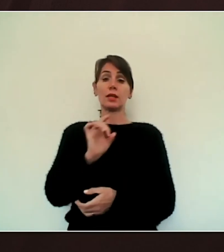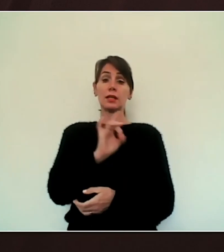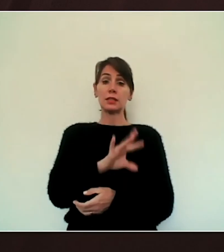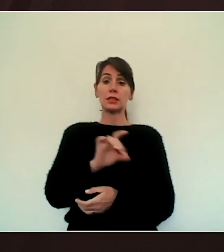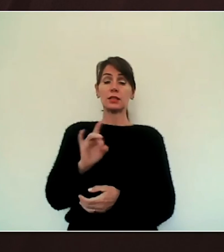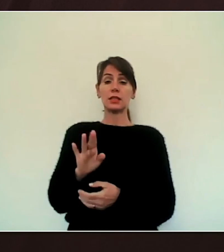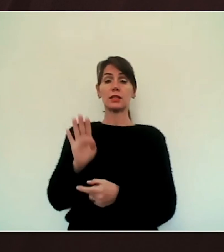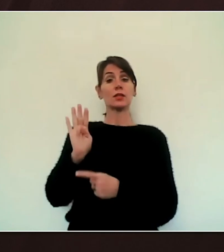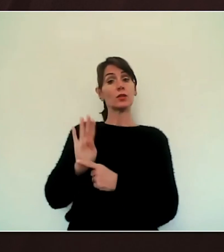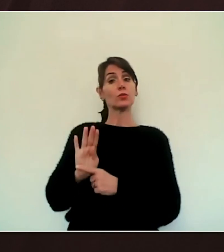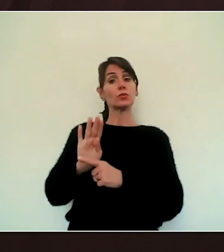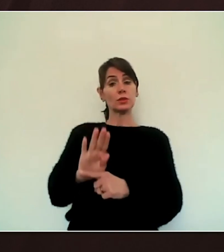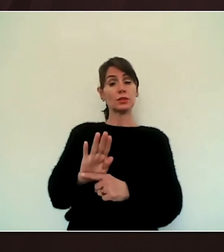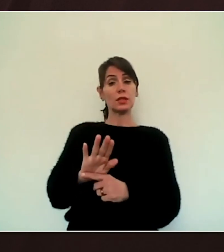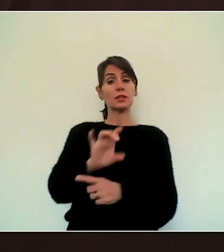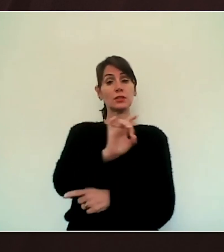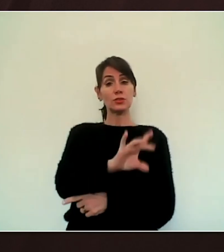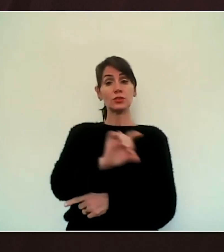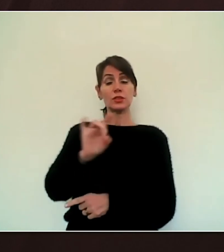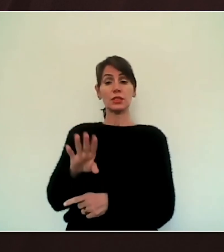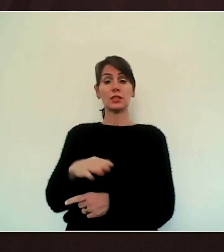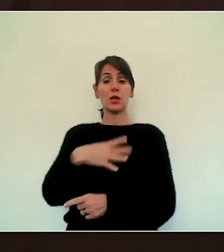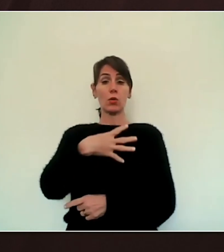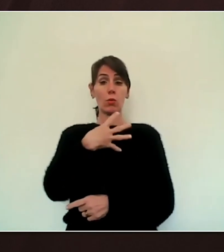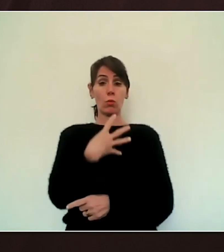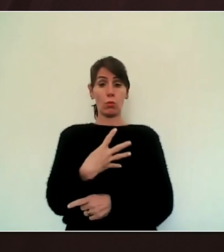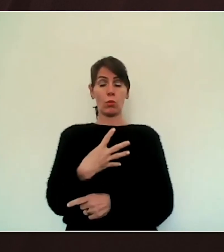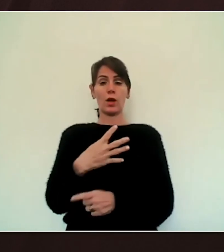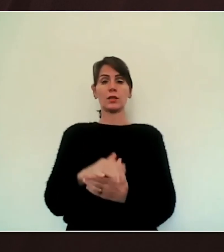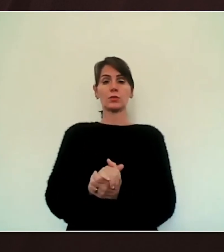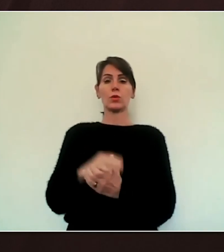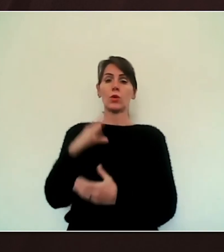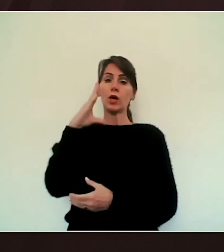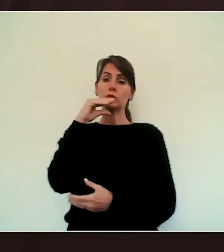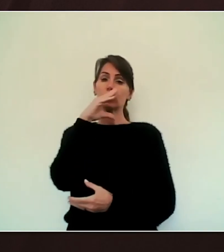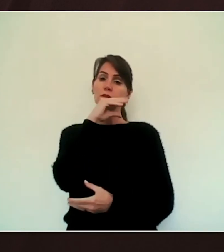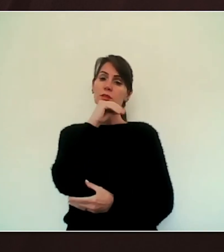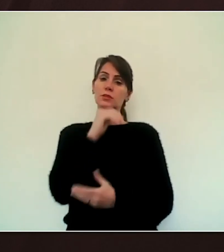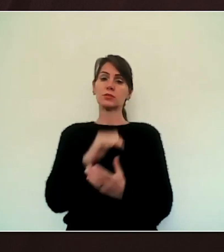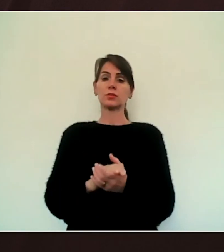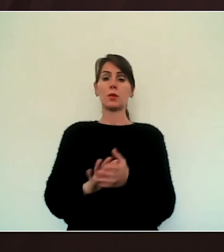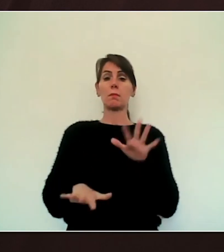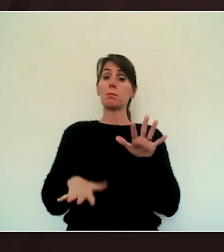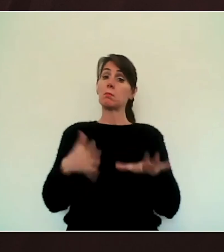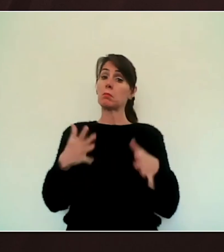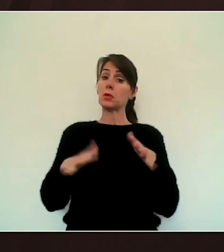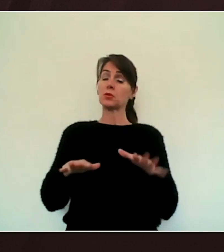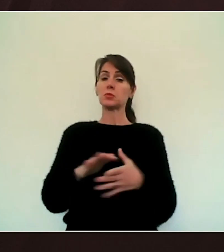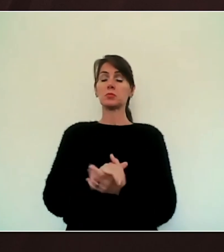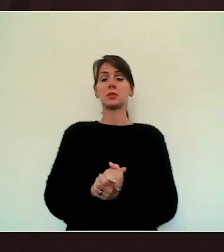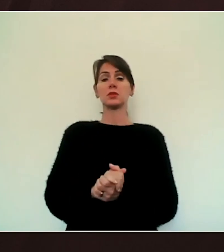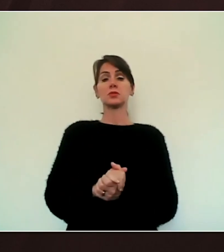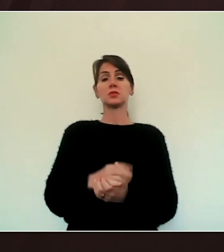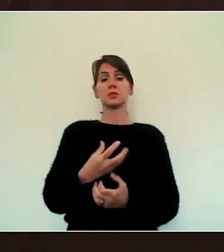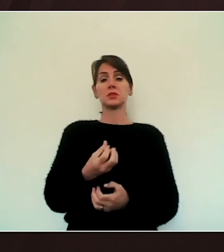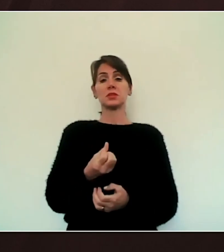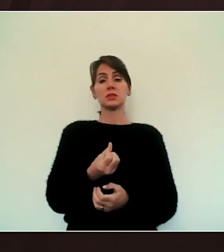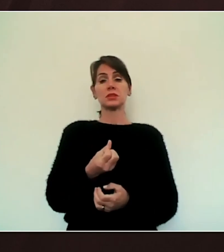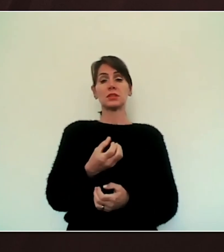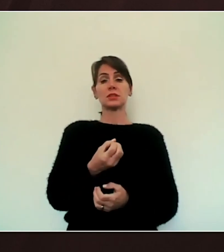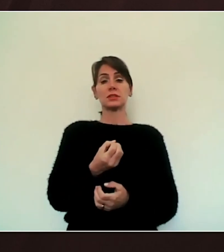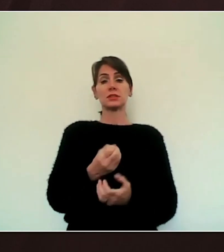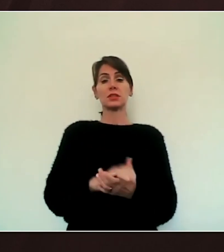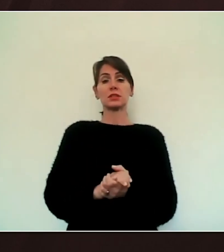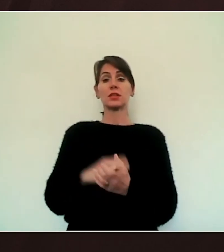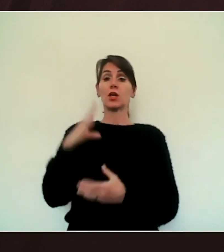4 adolescentes. Então, só aí são quase 50 a 60 adolescentes sendo cuidados. Eles estão cuidando todos